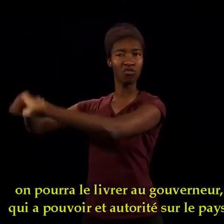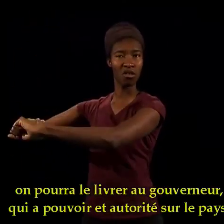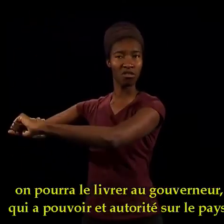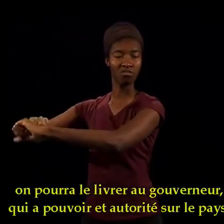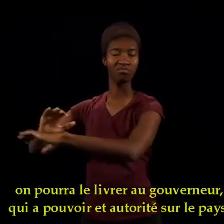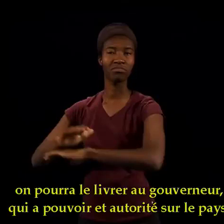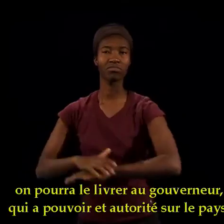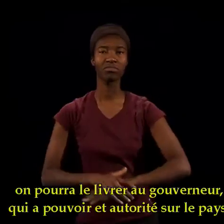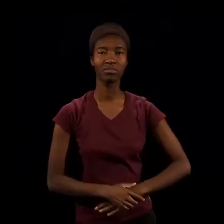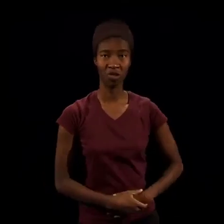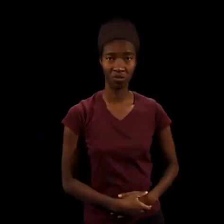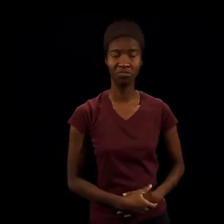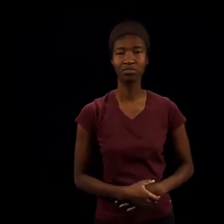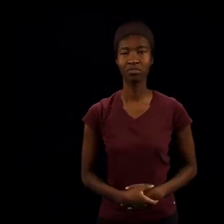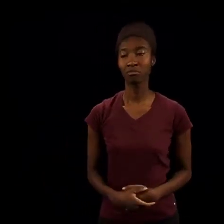autorité sur le pays.